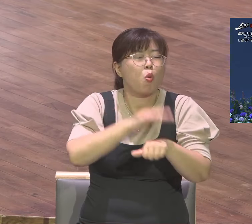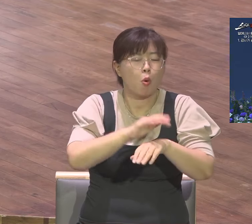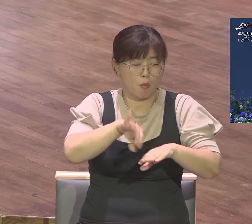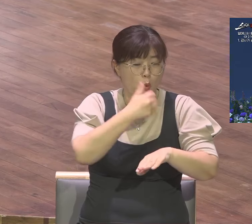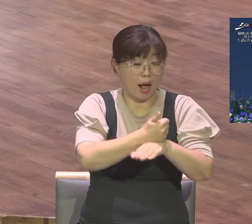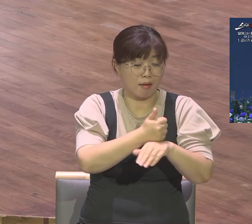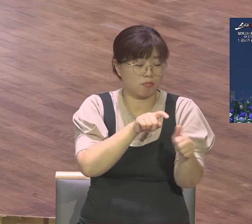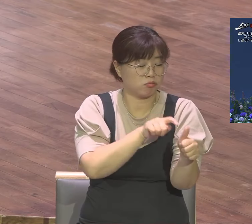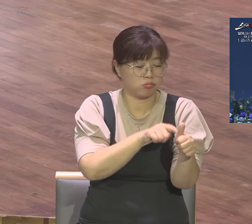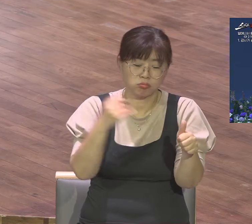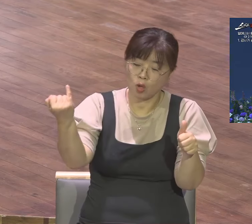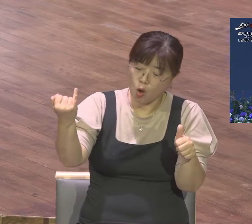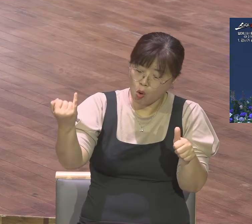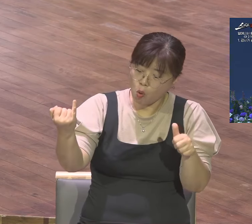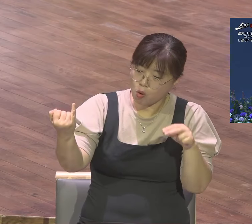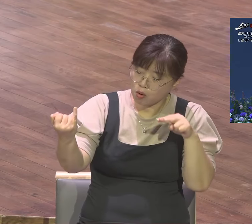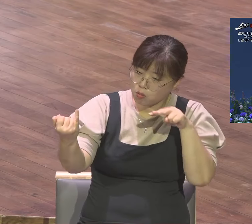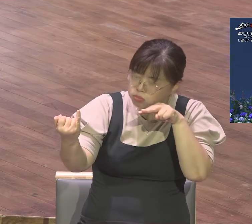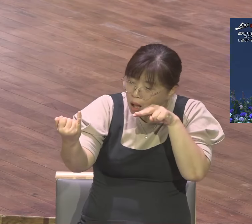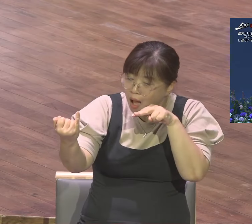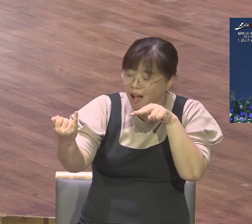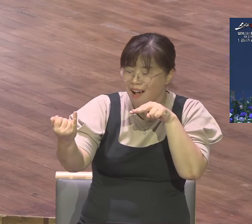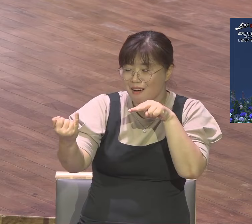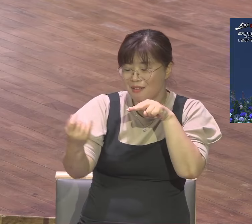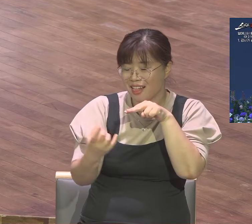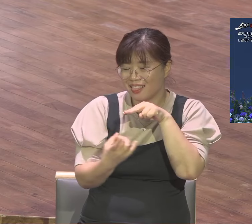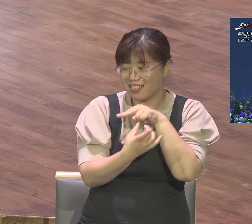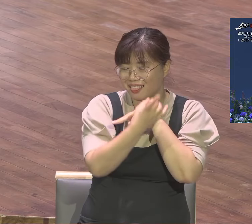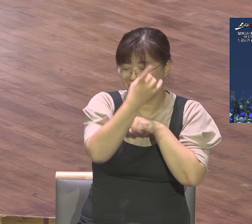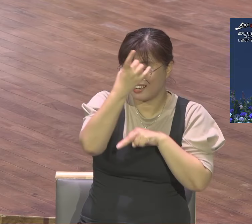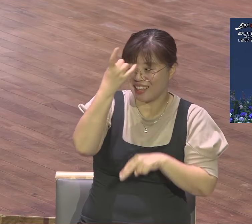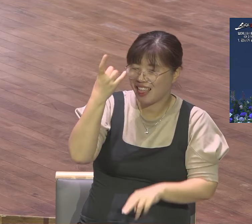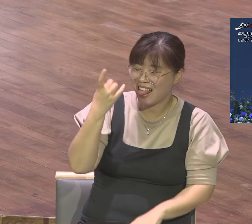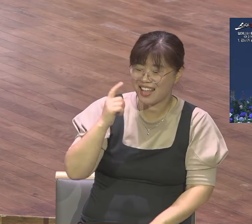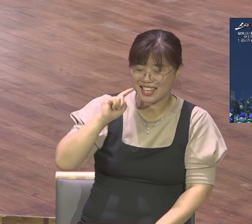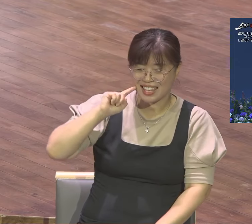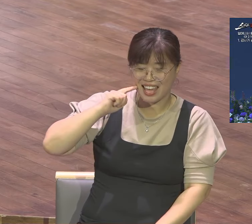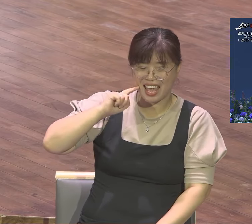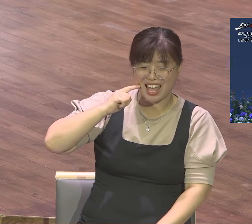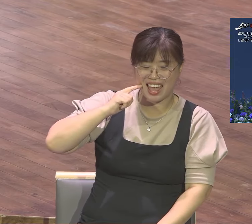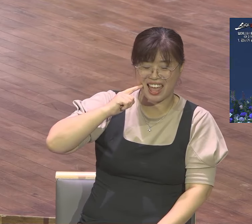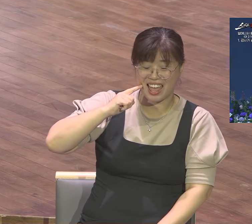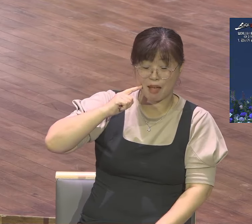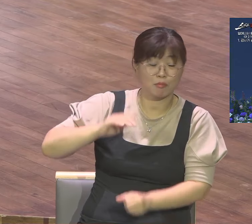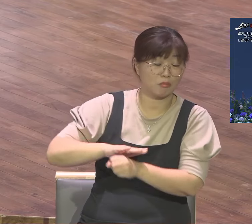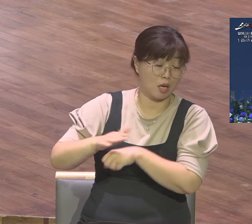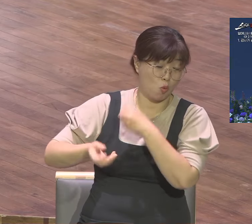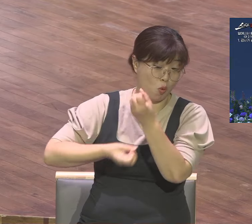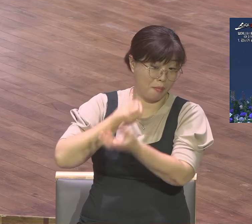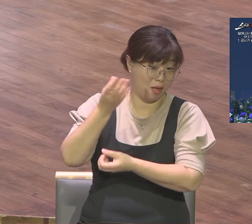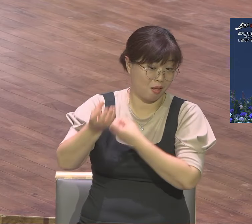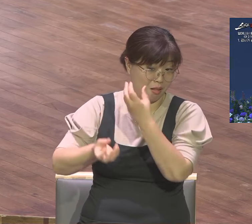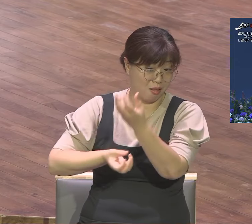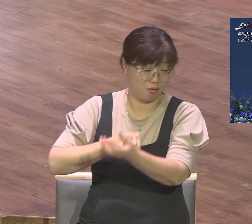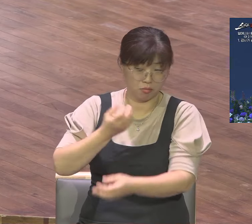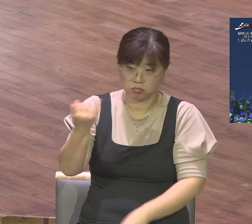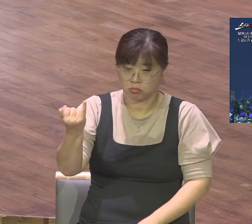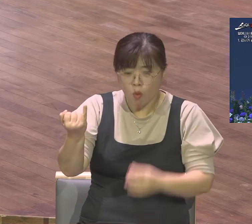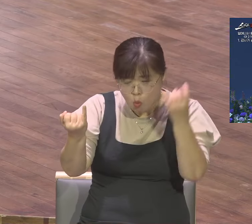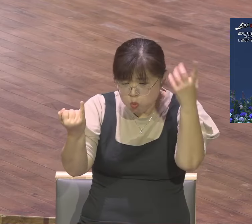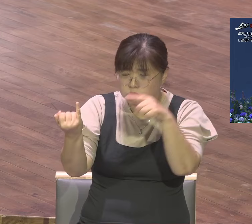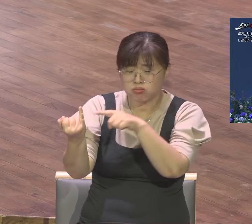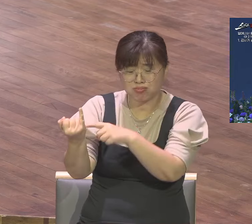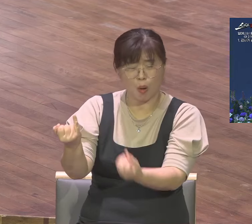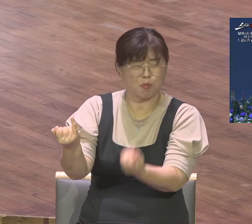마찬가지예요. 예수 그리스도께서 우리의 신랑이신데 그의 피값으로 그야말로 우리를 사시고